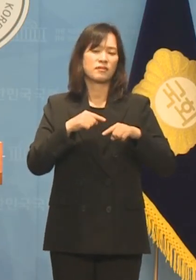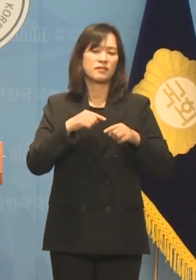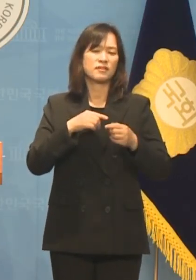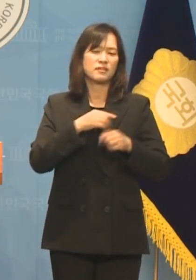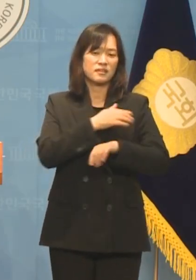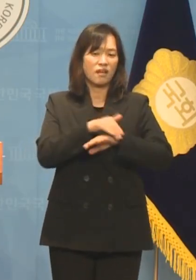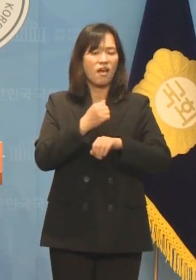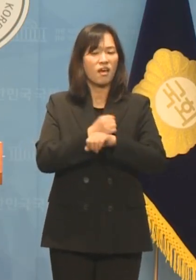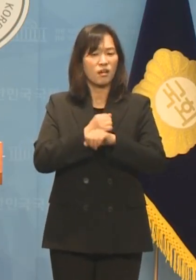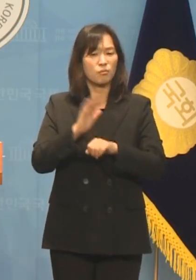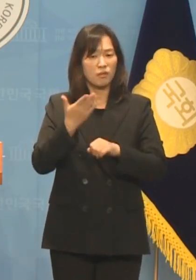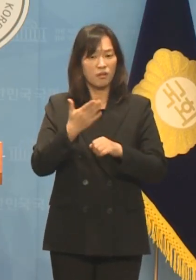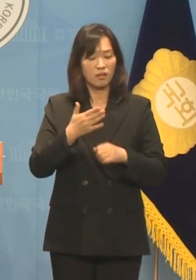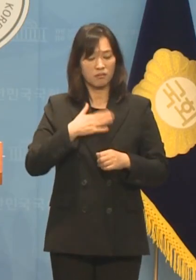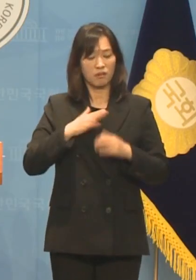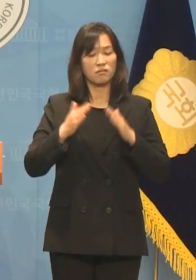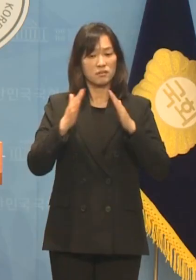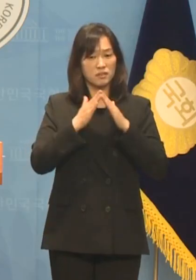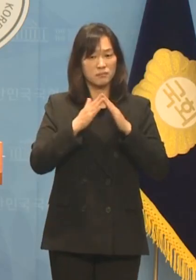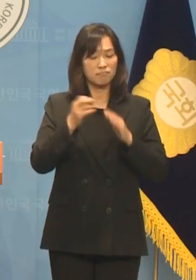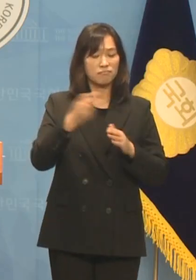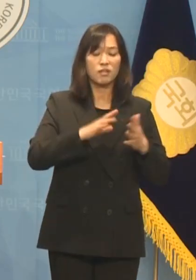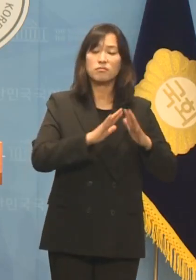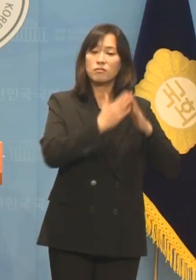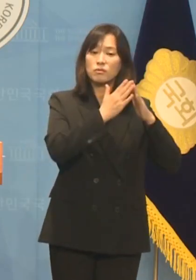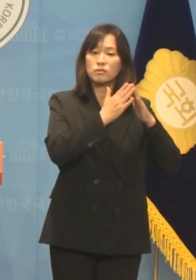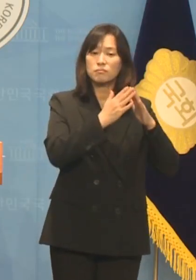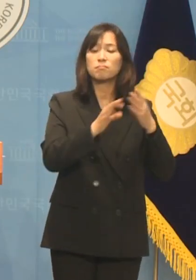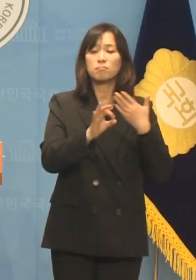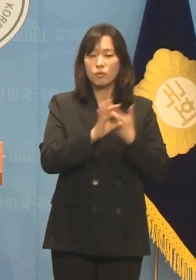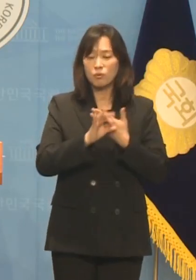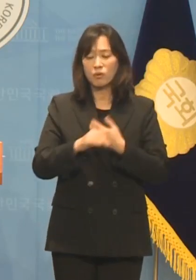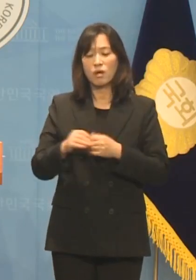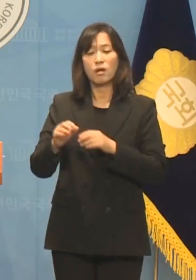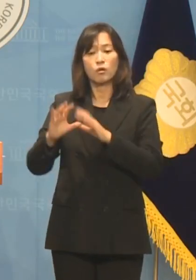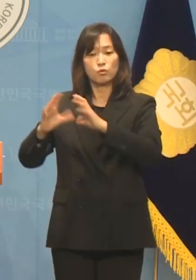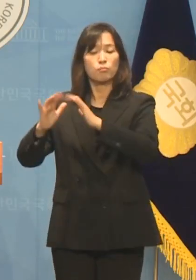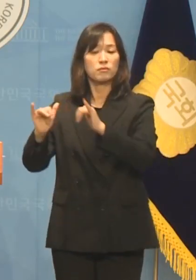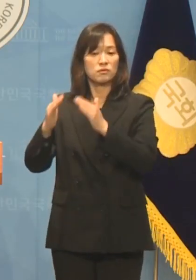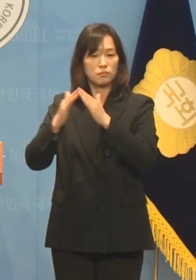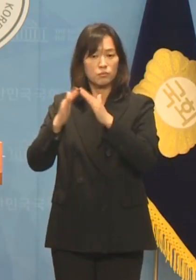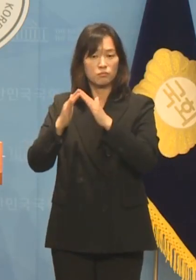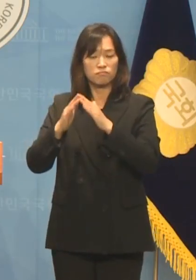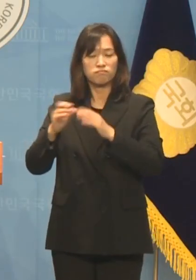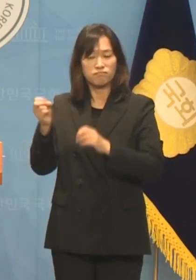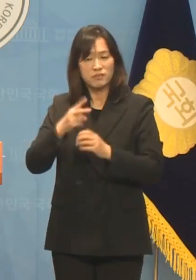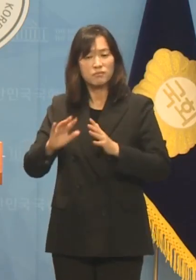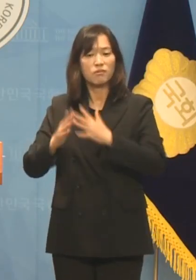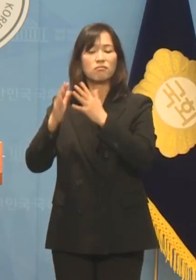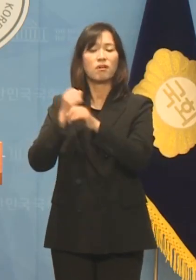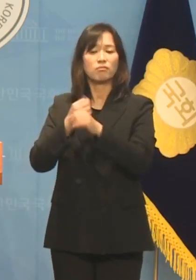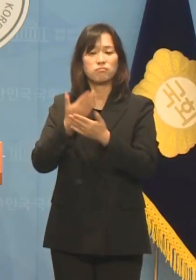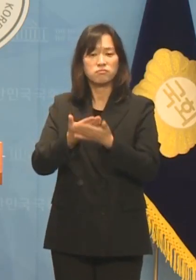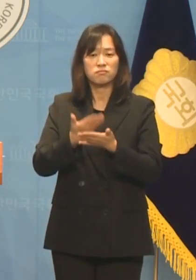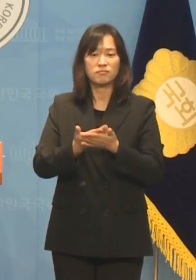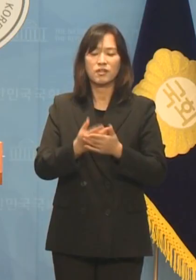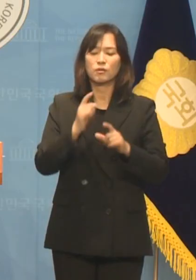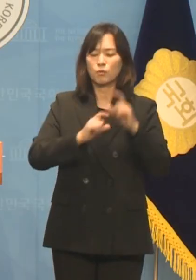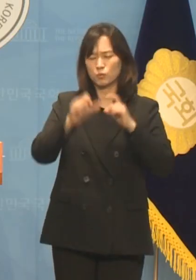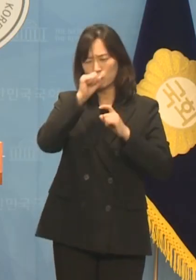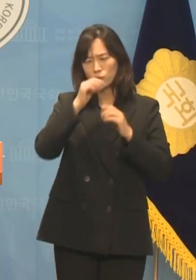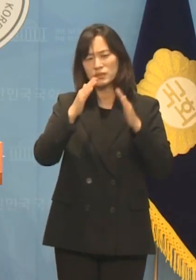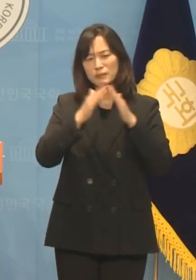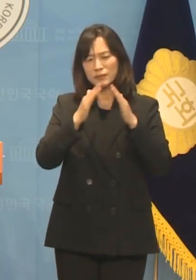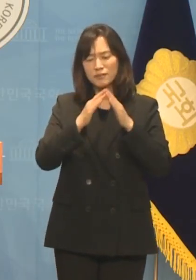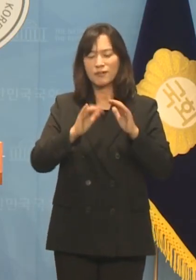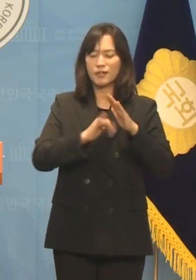본인 집도 재건축하셨으면 국민 집도 재건축되게 해주십시오. 더 나은 주거 환경에서